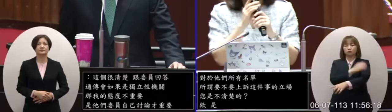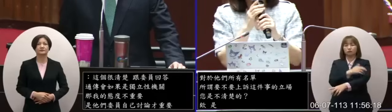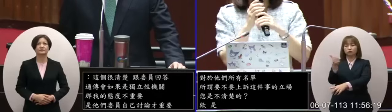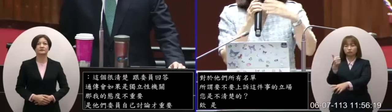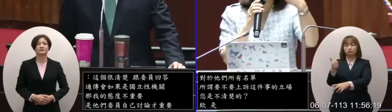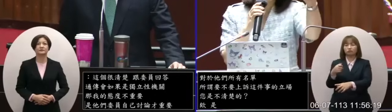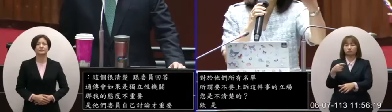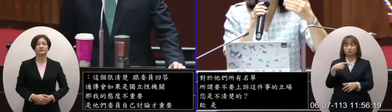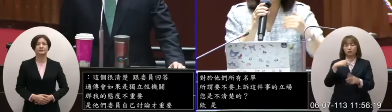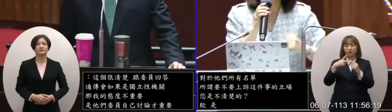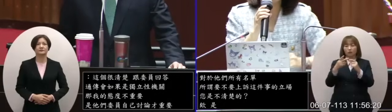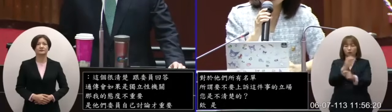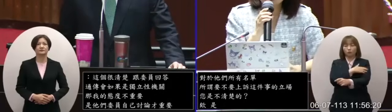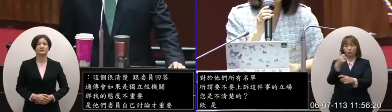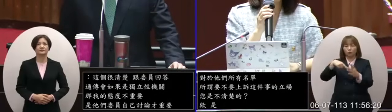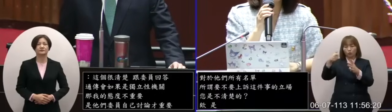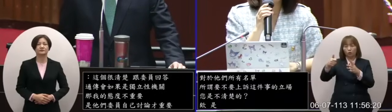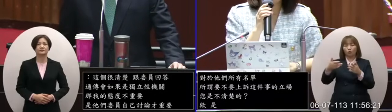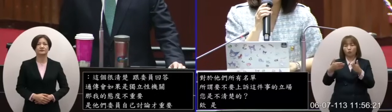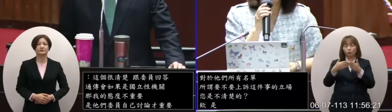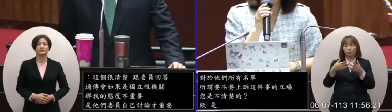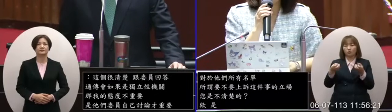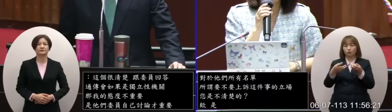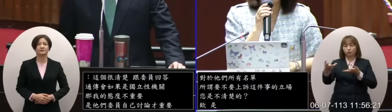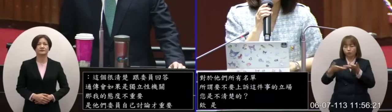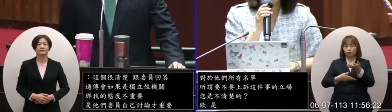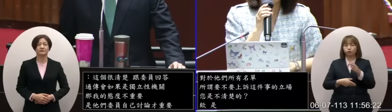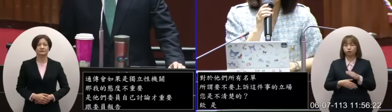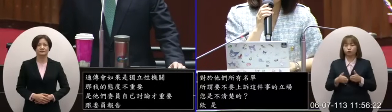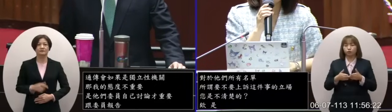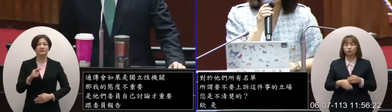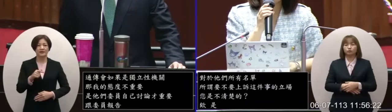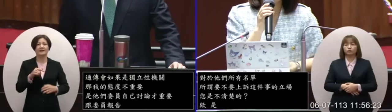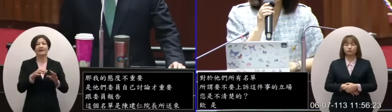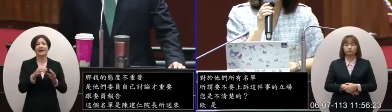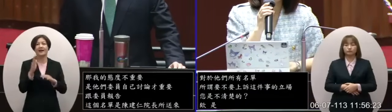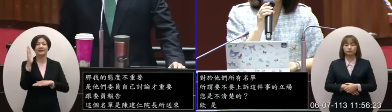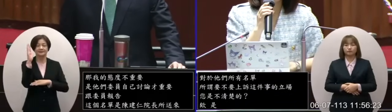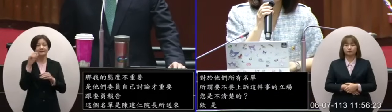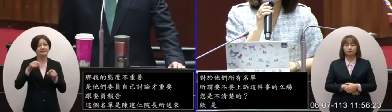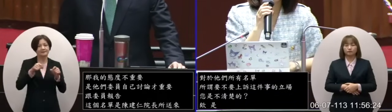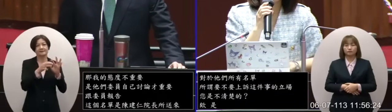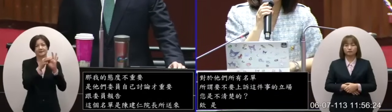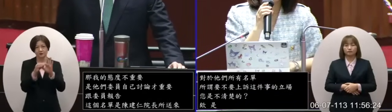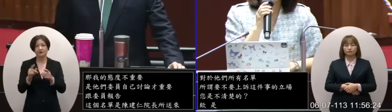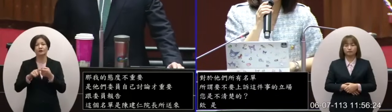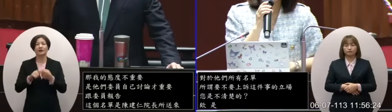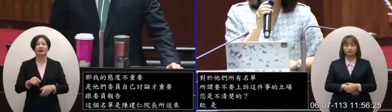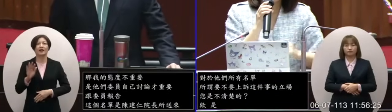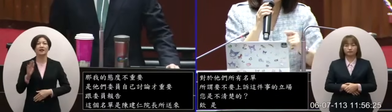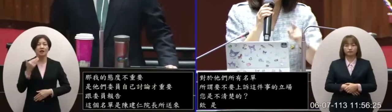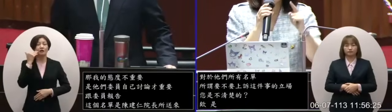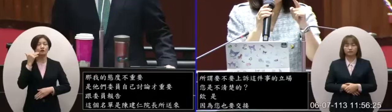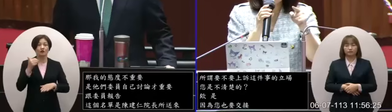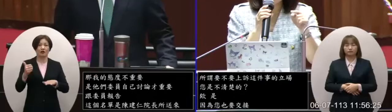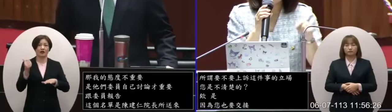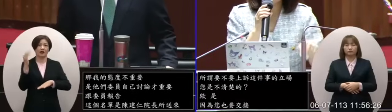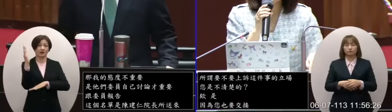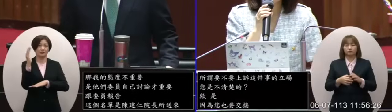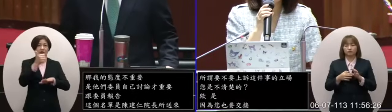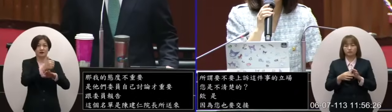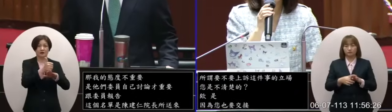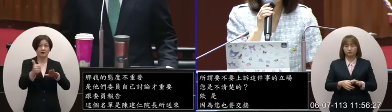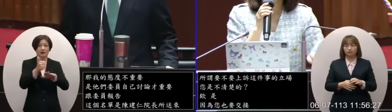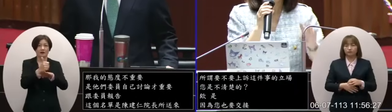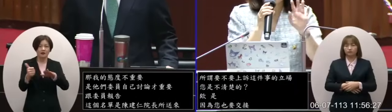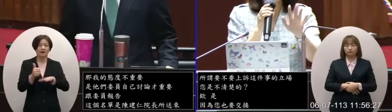的，那您总是跟陈建仁院长有些交接吧？ 虽然政权是延续的，但是不在其位就不谋其政。 那所以 院长没有